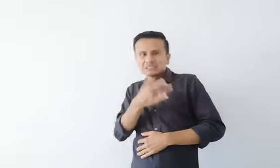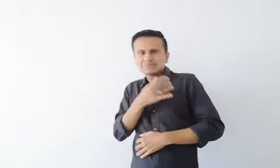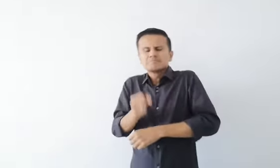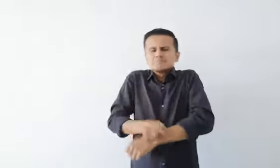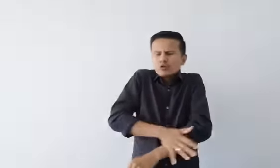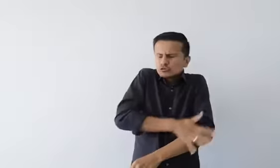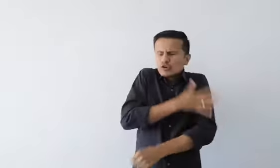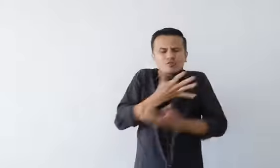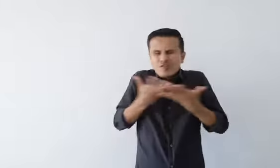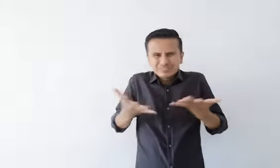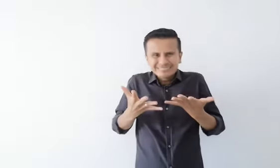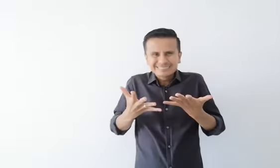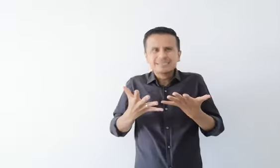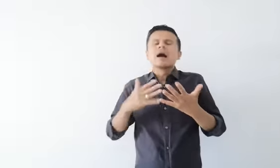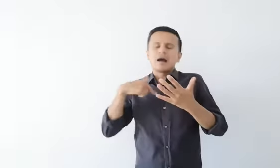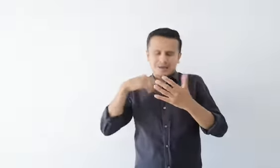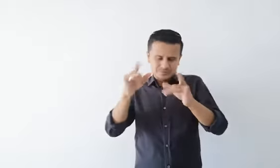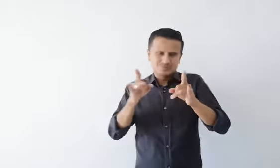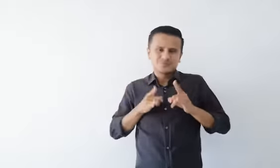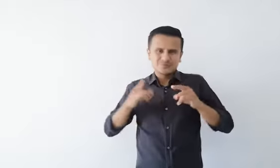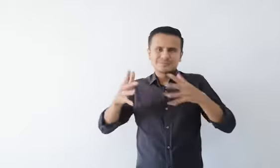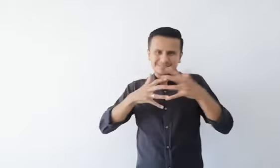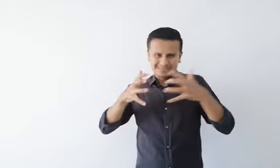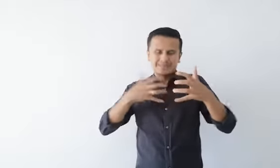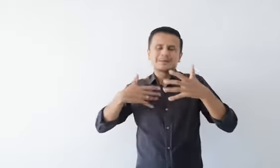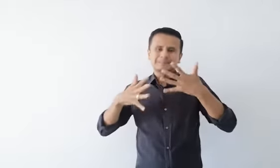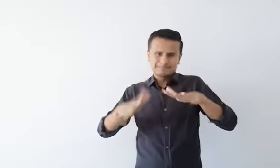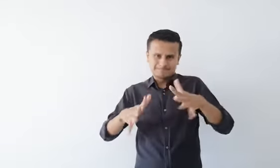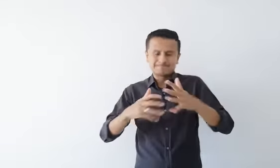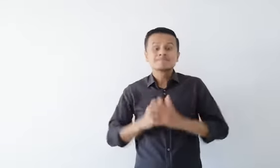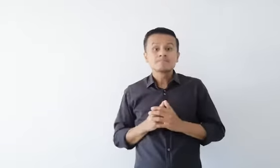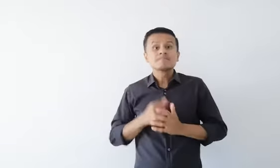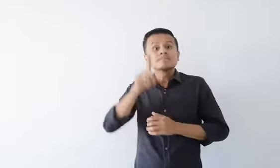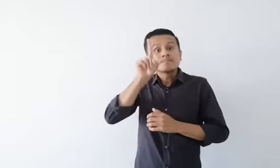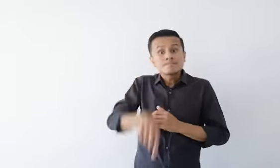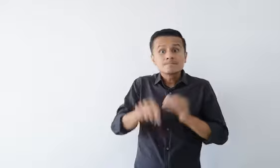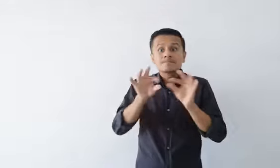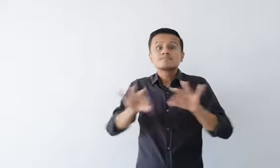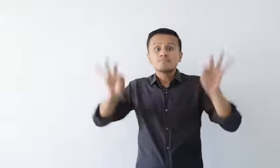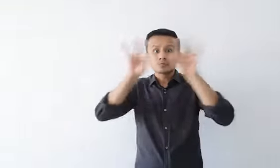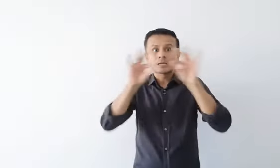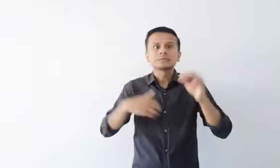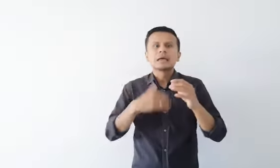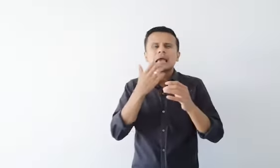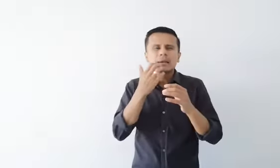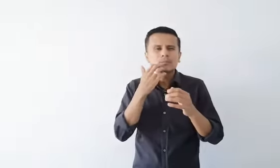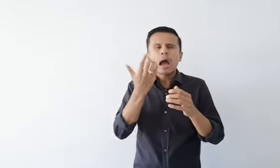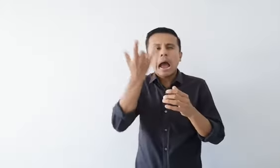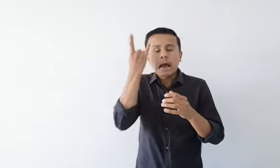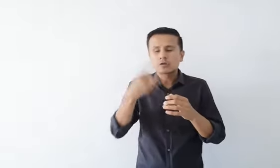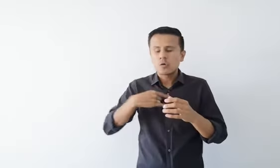Sufrir problemas en el sistema nervioso puede dar lugar a trastornos graves como afecciones en el corazón,